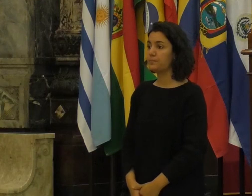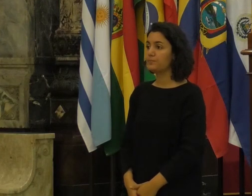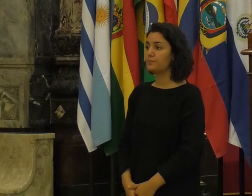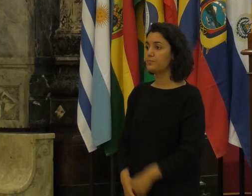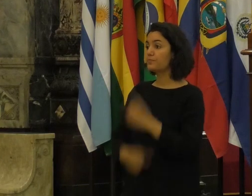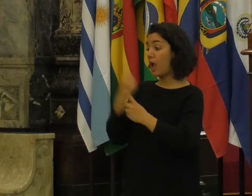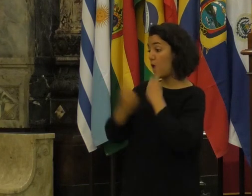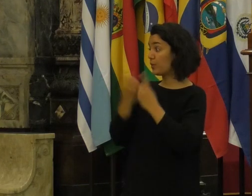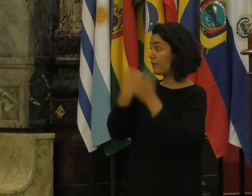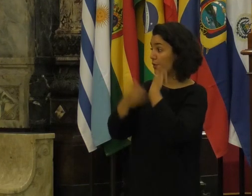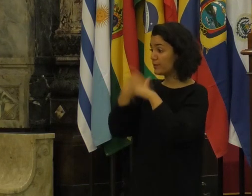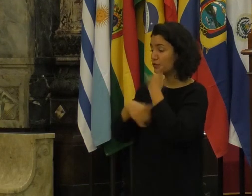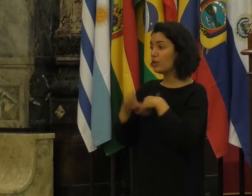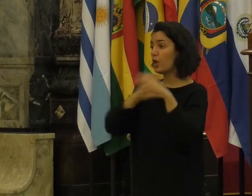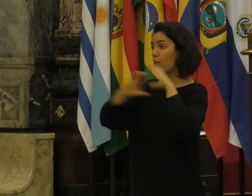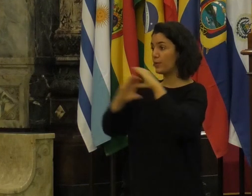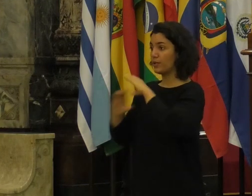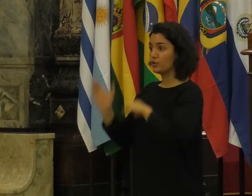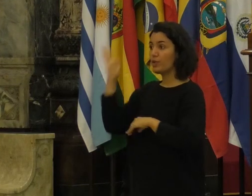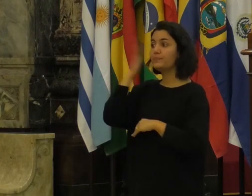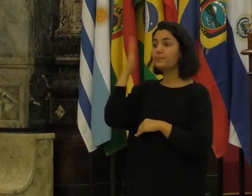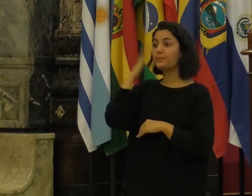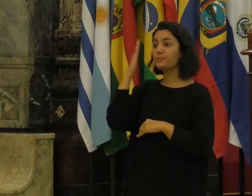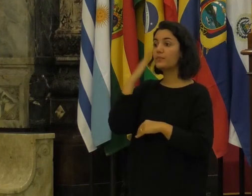Algunos datos sobre la aplicación del conocimiento de psicología.